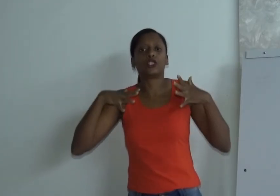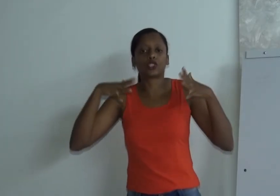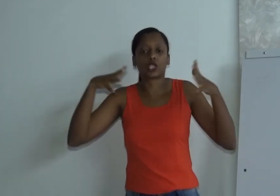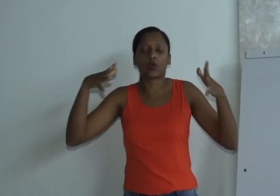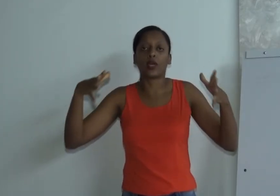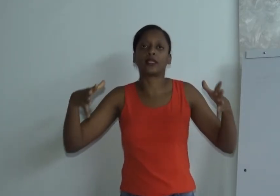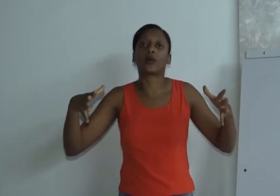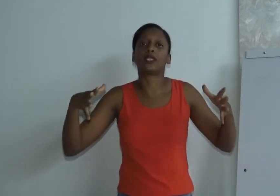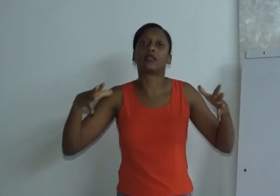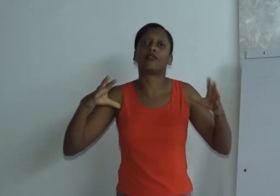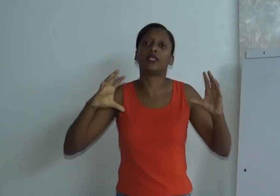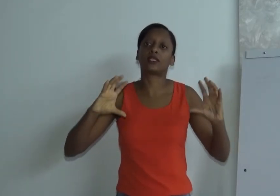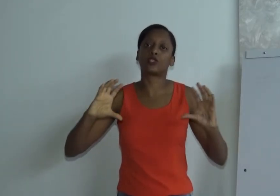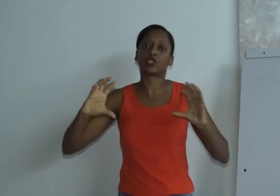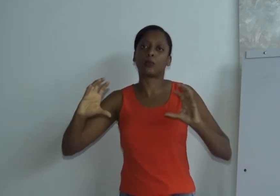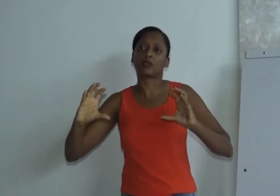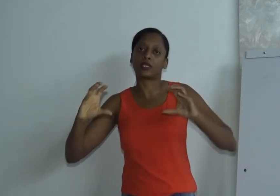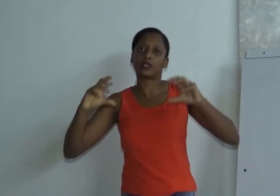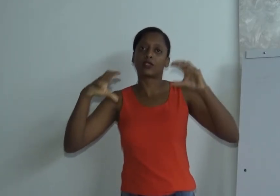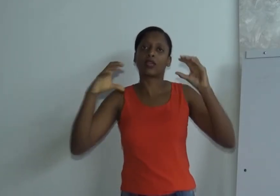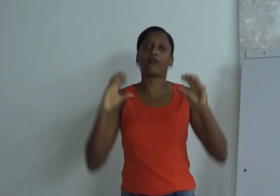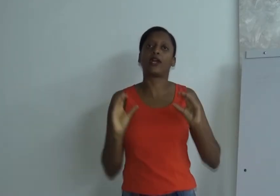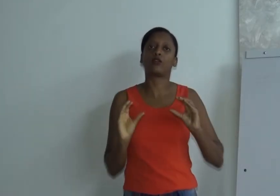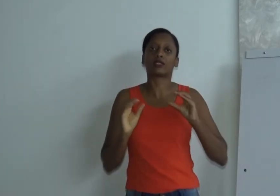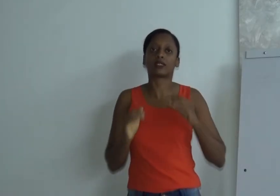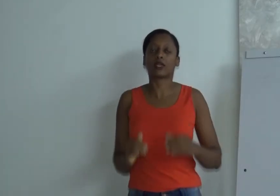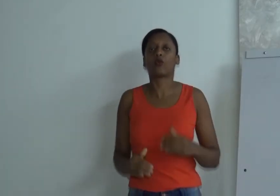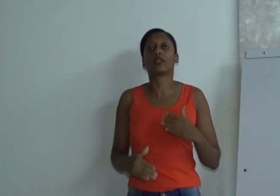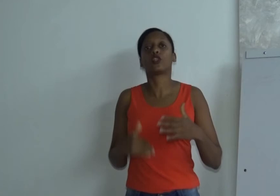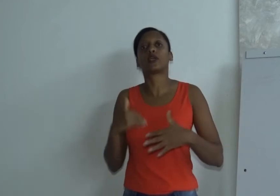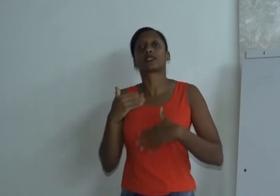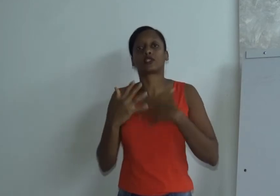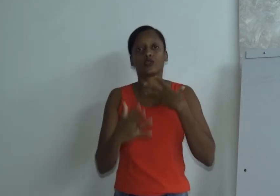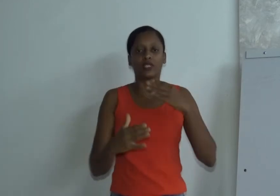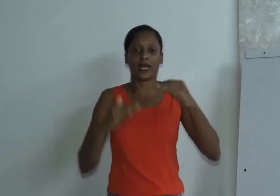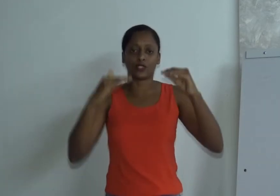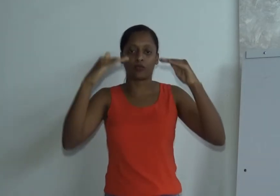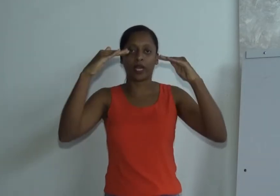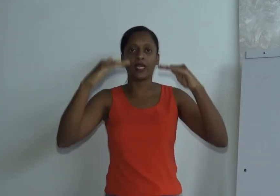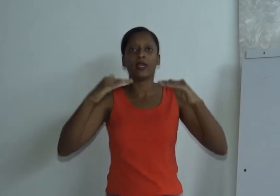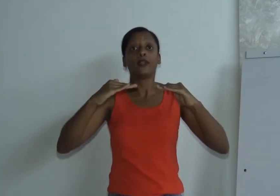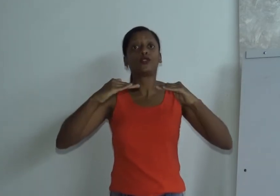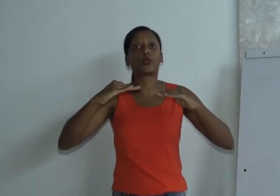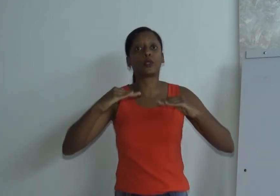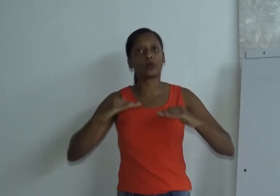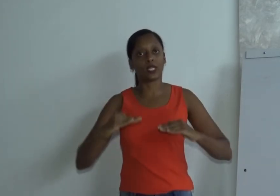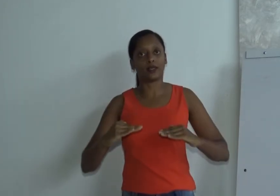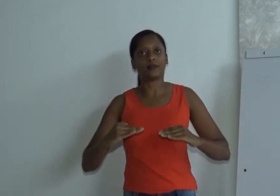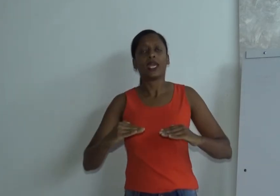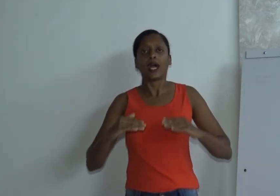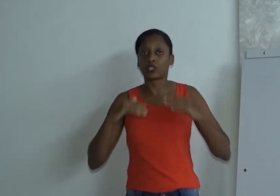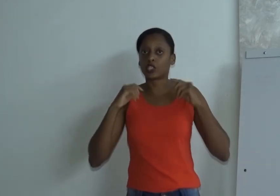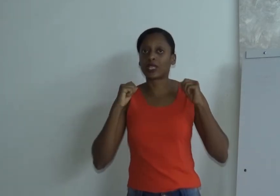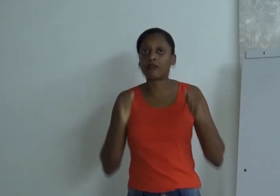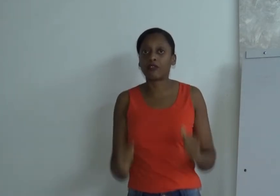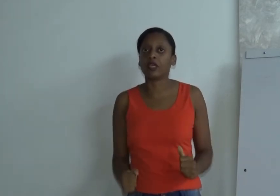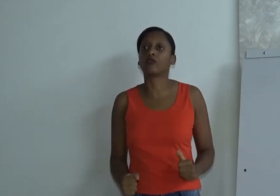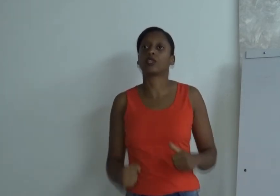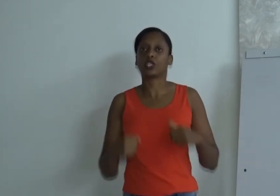gente chegou então ali na velhice, a gente aposenta, o que vai acontecer com a nossa atividade? Vai diminuir. A gente está vivo, a gente